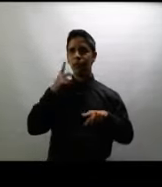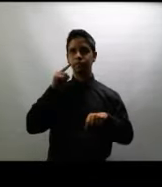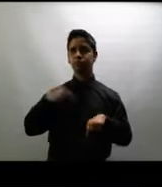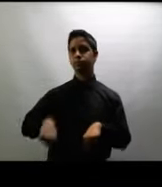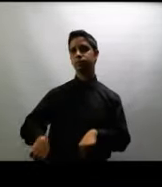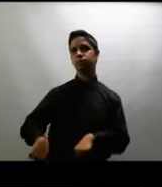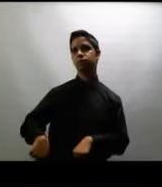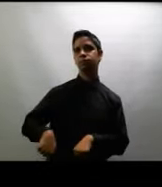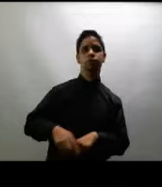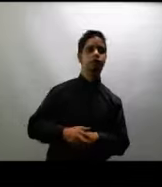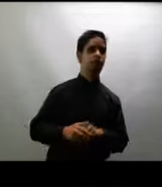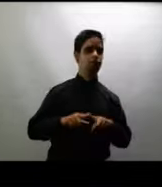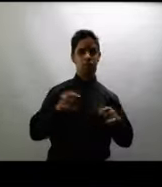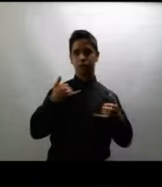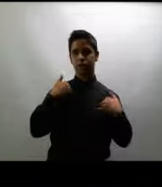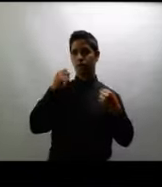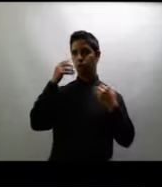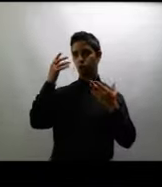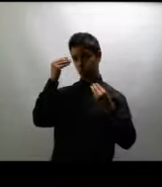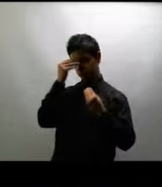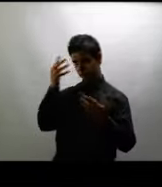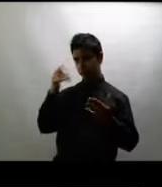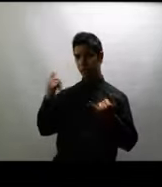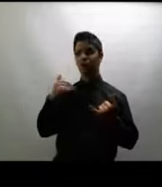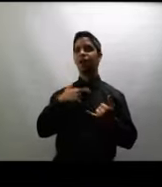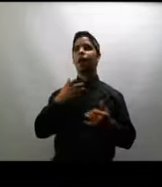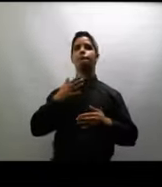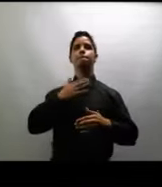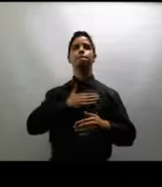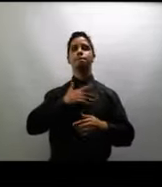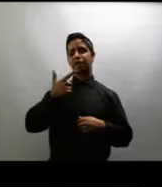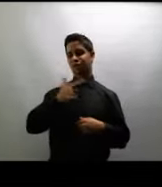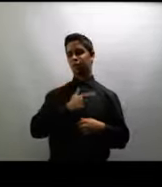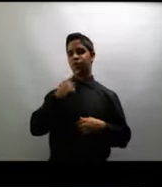Mira la pierna. Sí, pero ahora tienes un montón de información. Ahora me toca a mí.